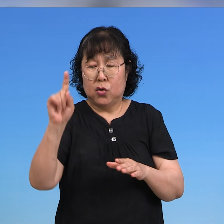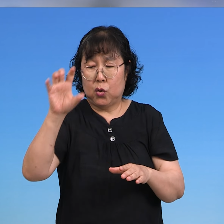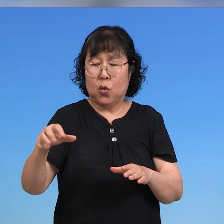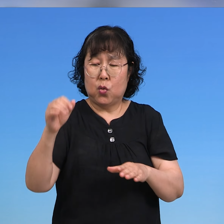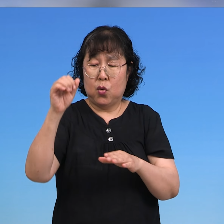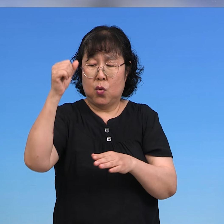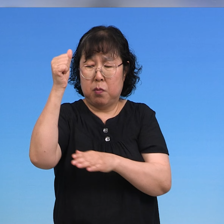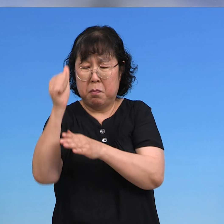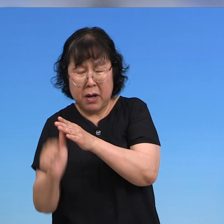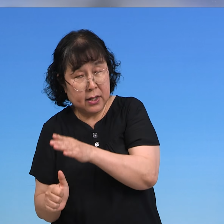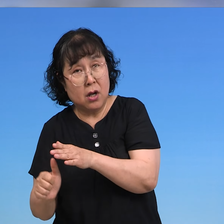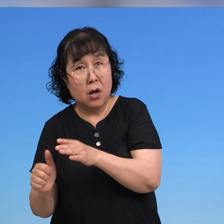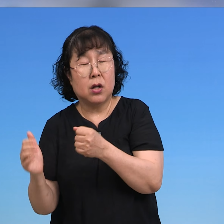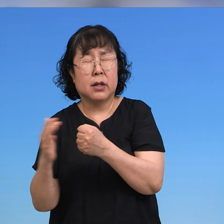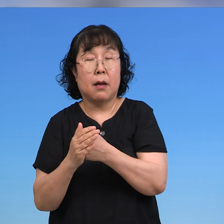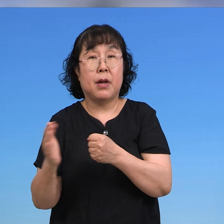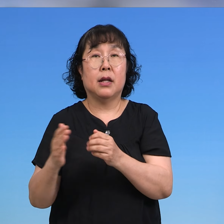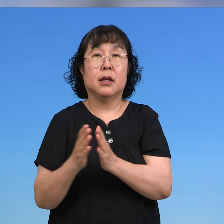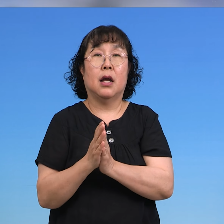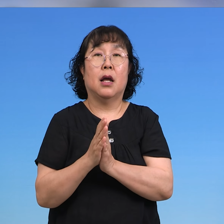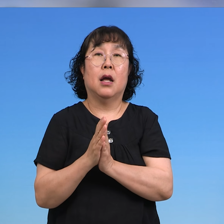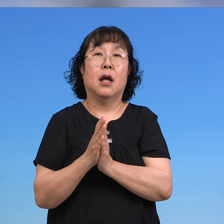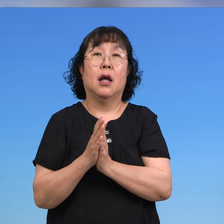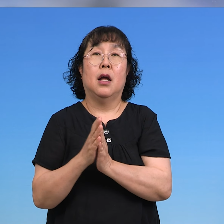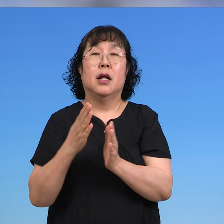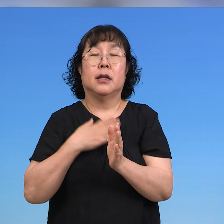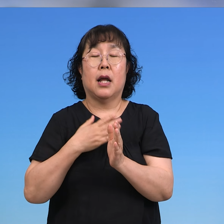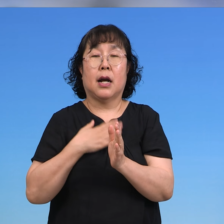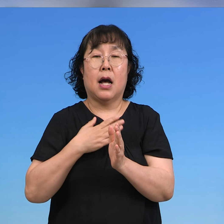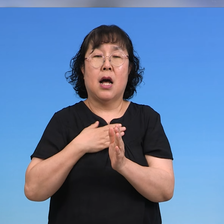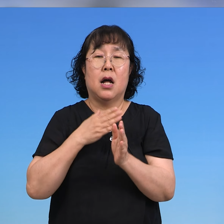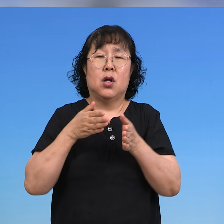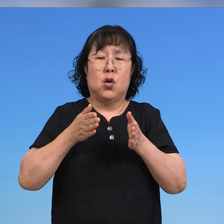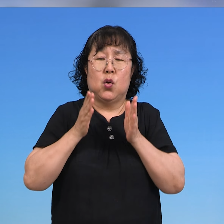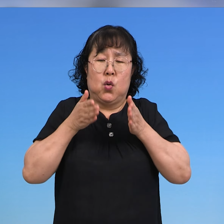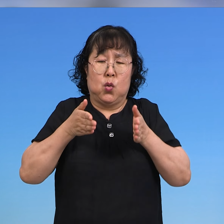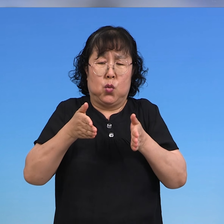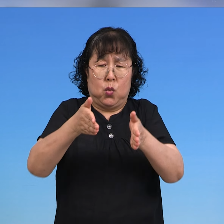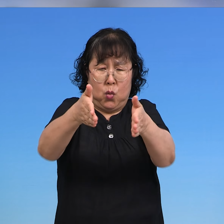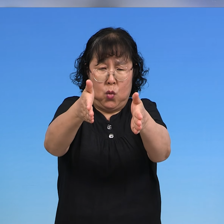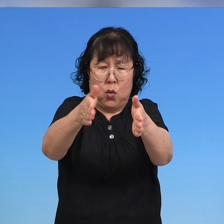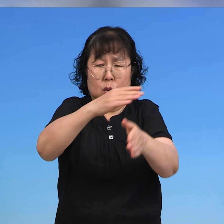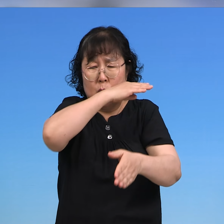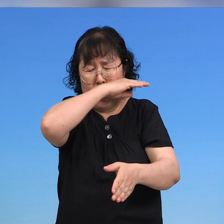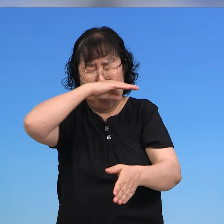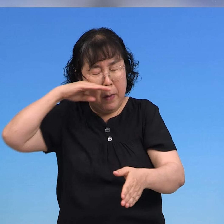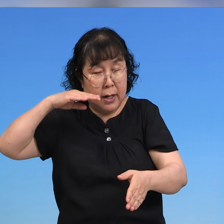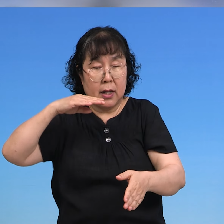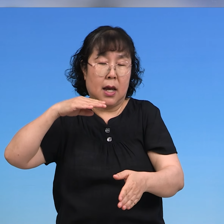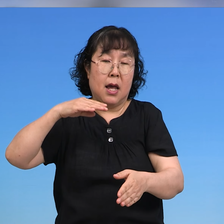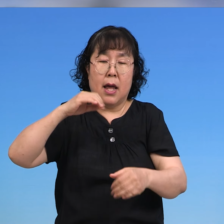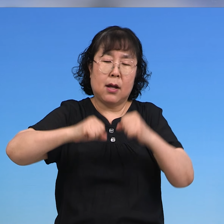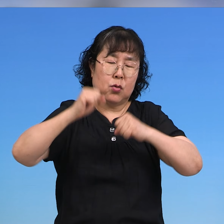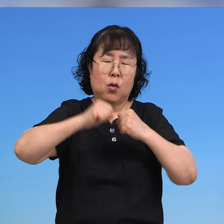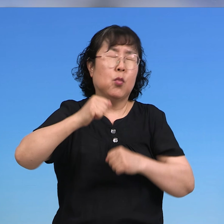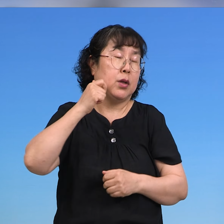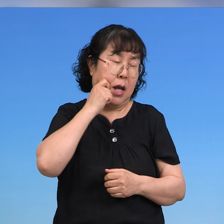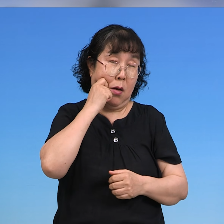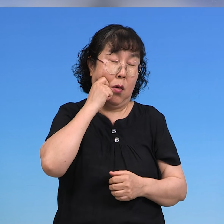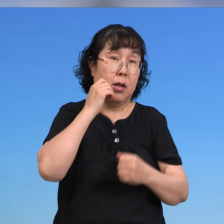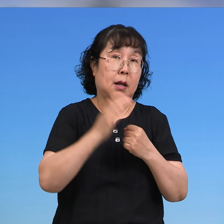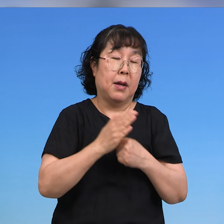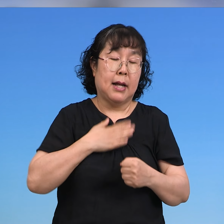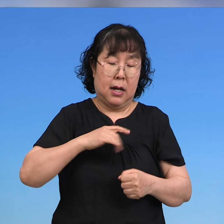분명히 지금 앞을 보고 막 그렇게 뜨겁게 기도했다 생각했는데 눈 떠보니까 이렇게 하고 있는 게, 그게 인간의 감각이에요. 나 믿으면 안 돼요.